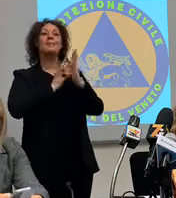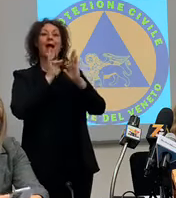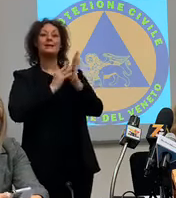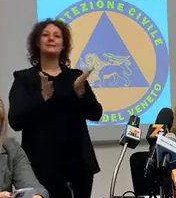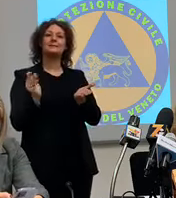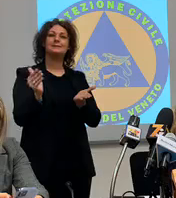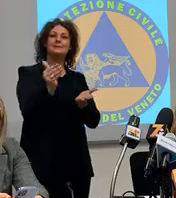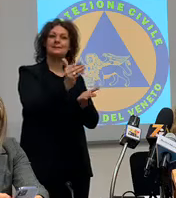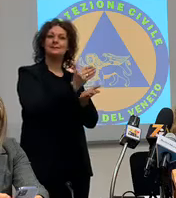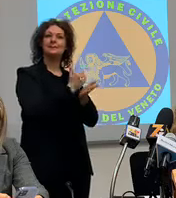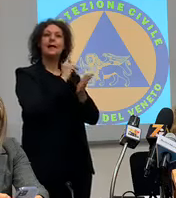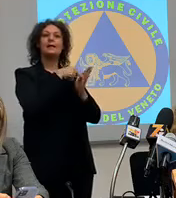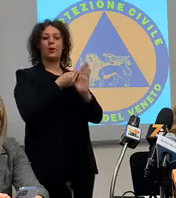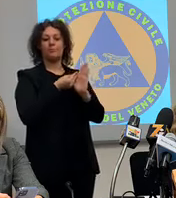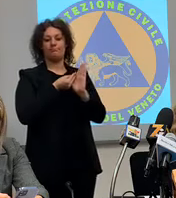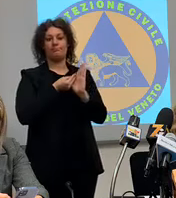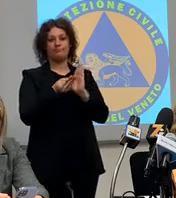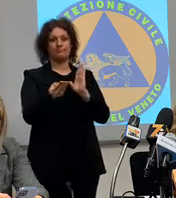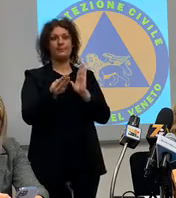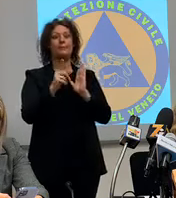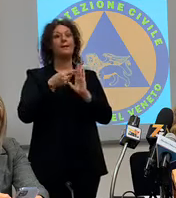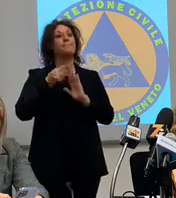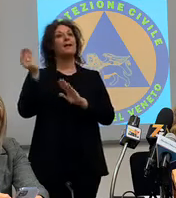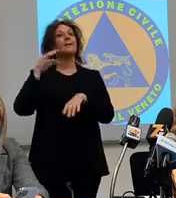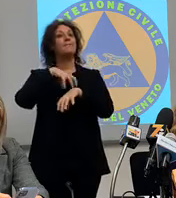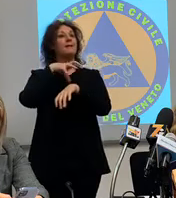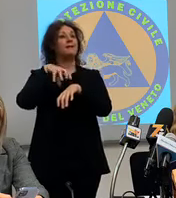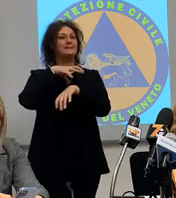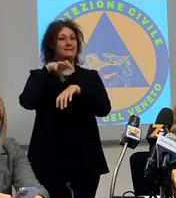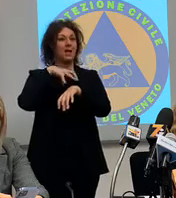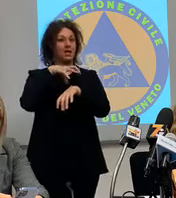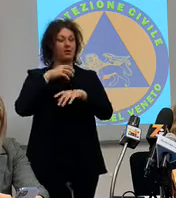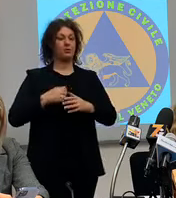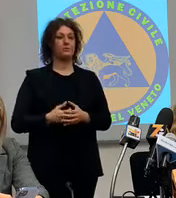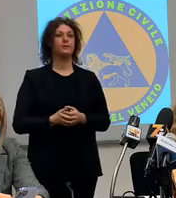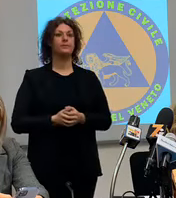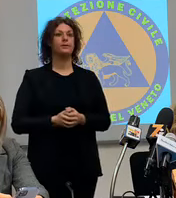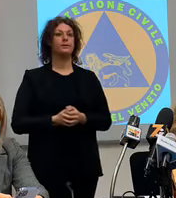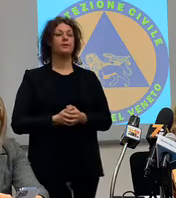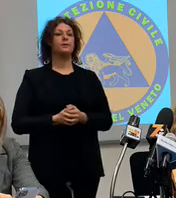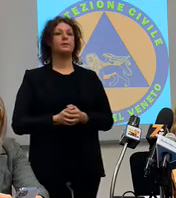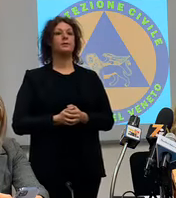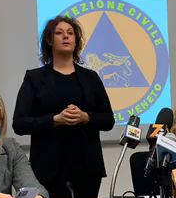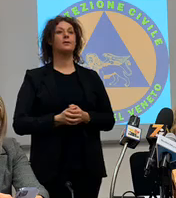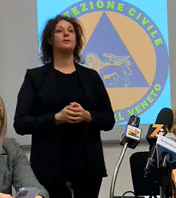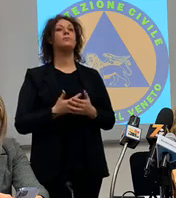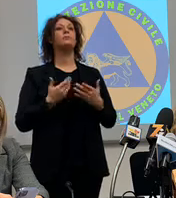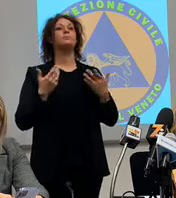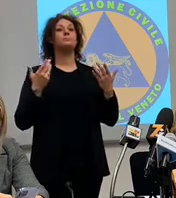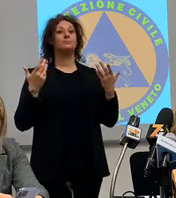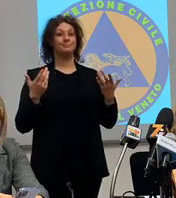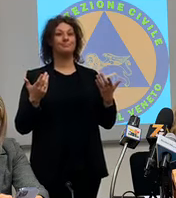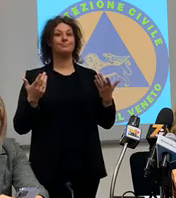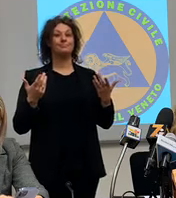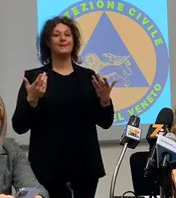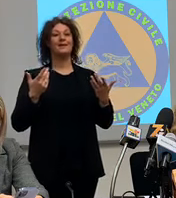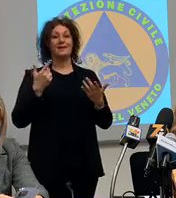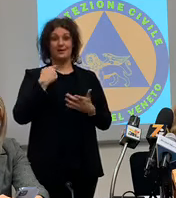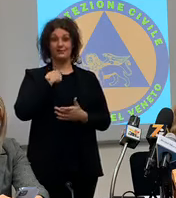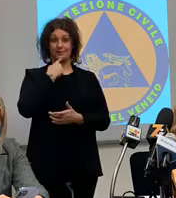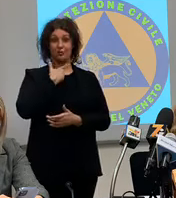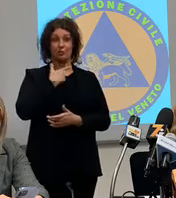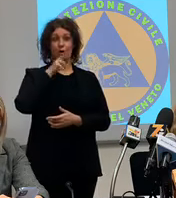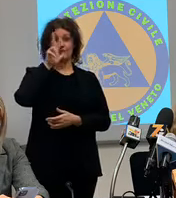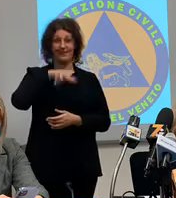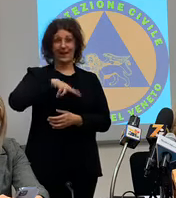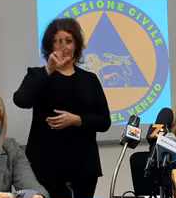forniscono perché noi li mandiamo al Ministero E vi assicuro che fare il la valutazione dello Stato clinico di 3.000